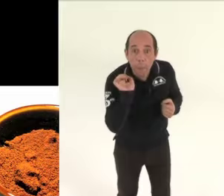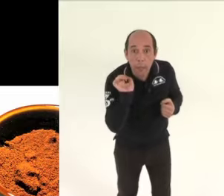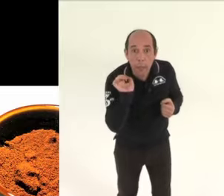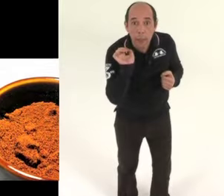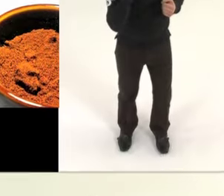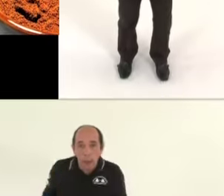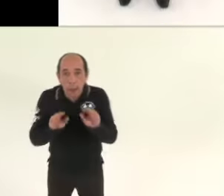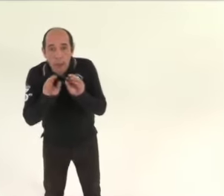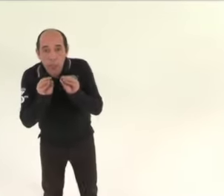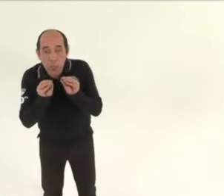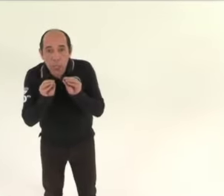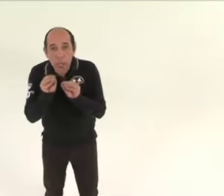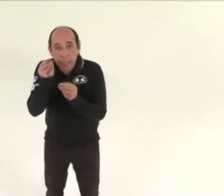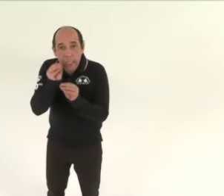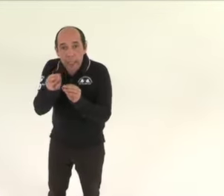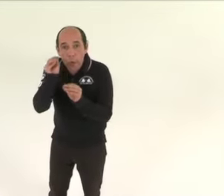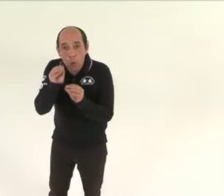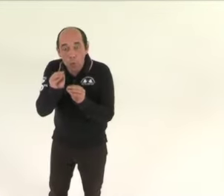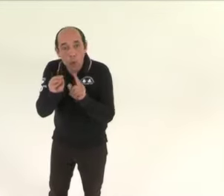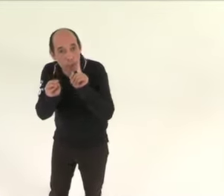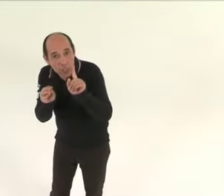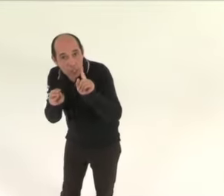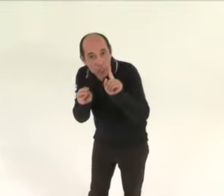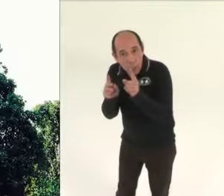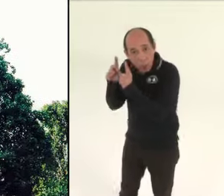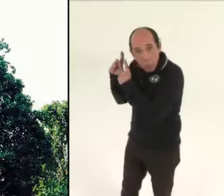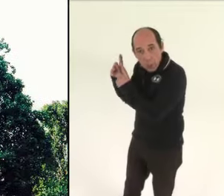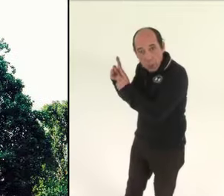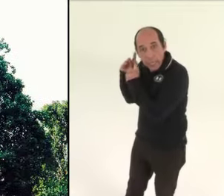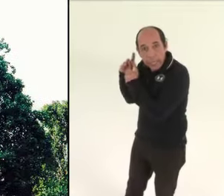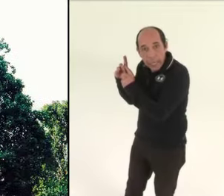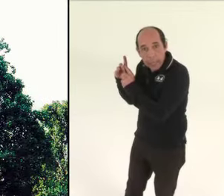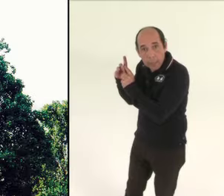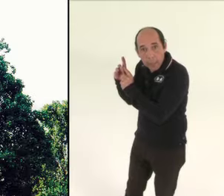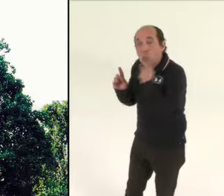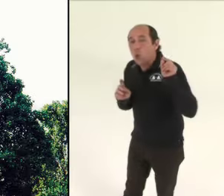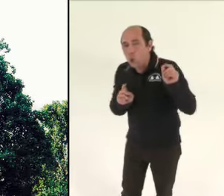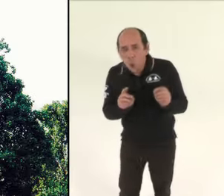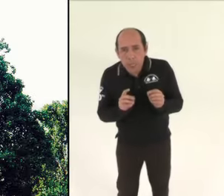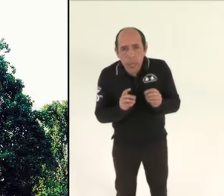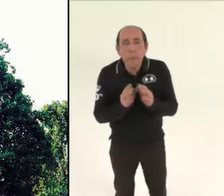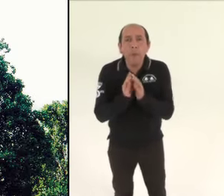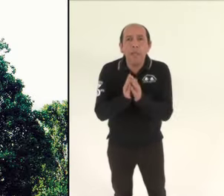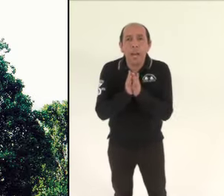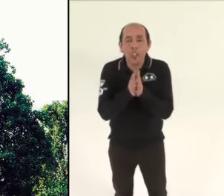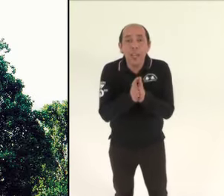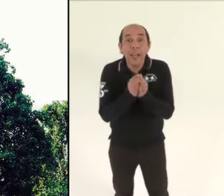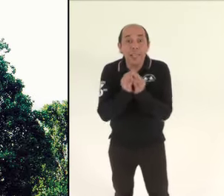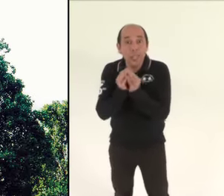الطبيعه الشجره اللي كتعطينا القرنفل ماشي نبته وهاد الشجره هي هذه الطول ديالها ما بين 10 حتى